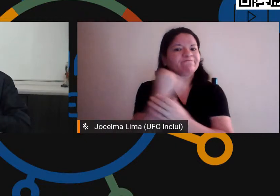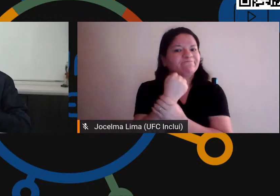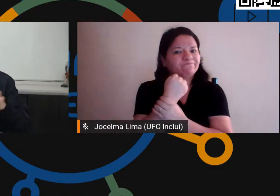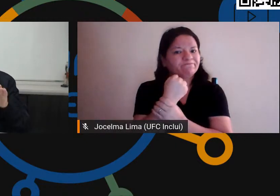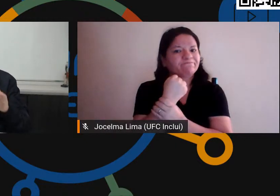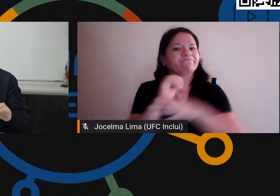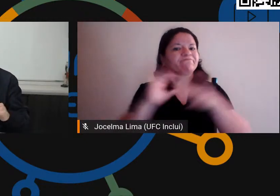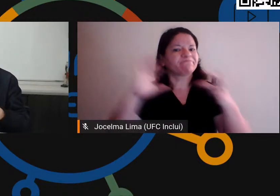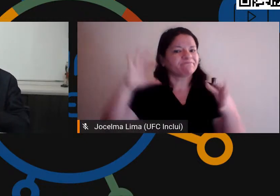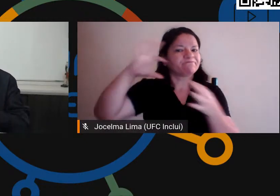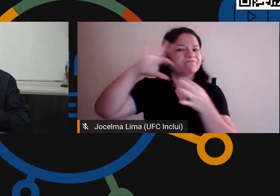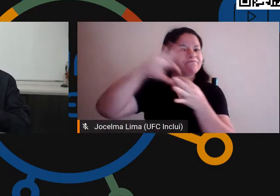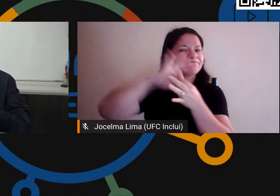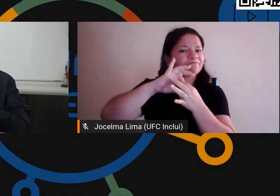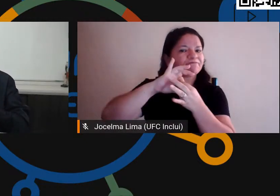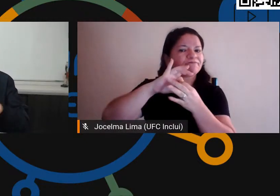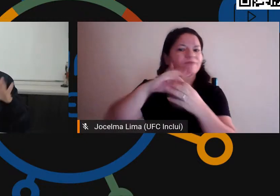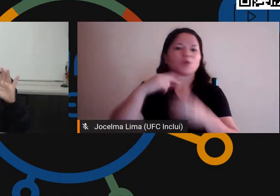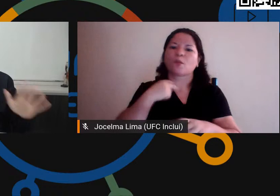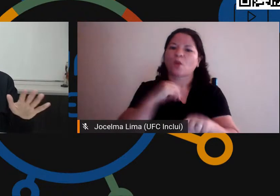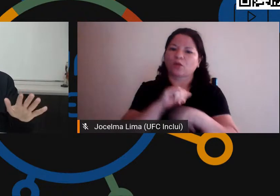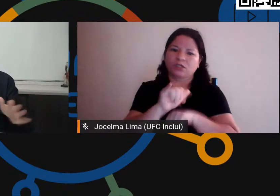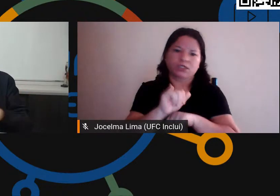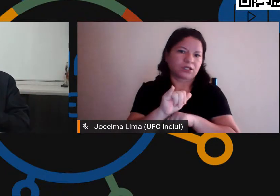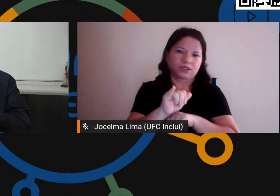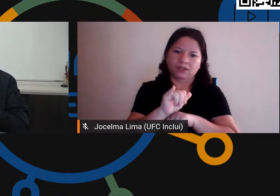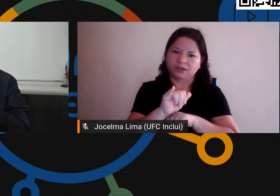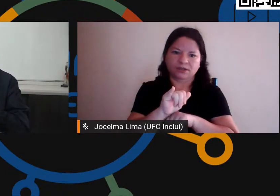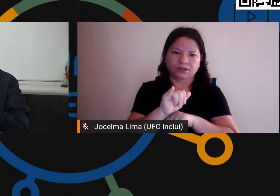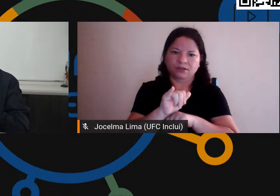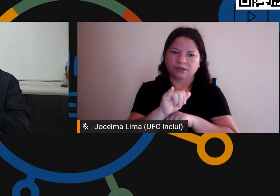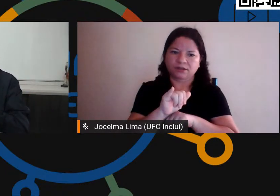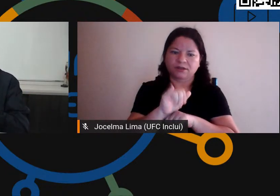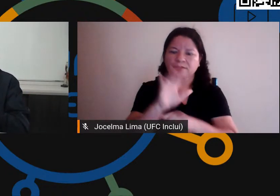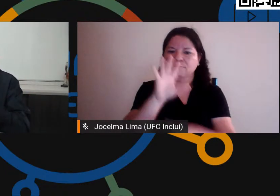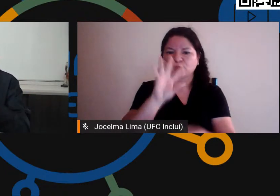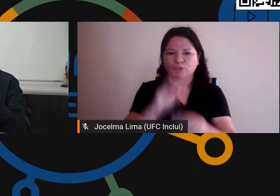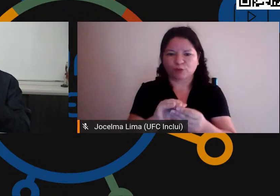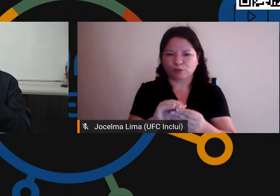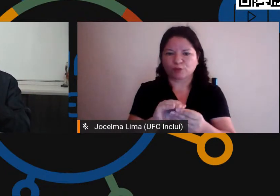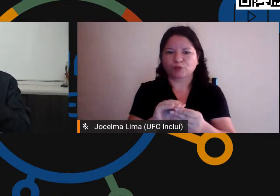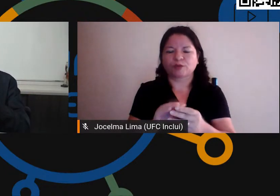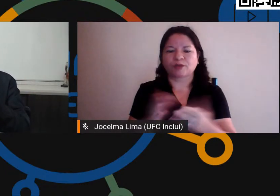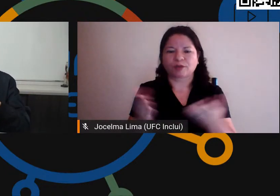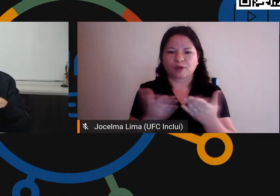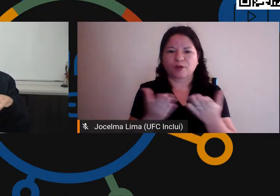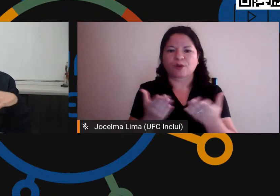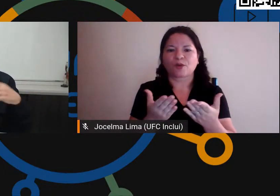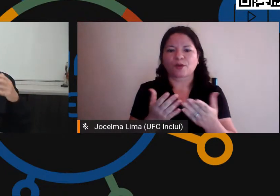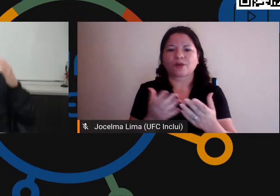no resumo, não pode ser enganoso, tá? Já falei demais, eu deixo aberto agora a palavra